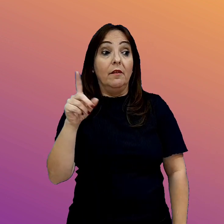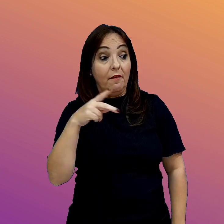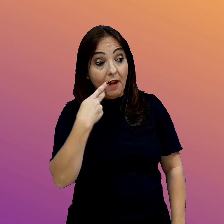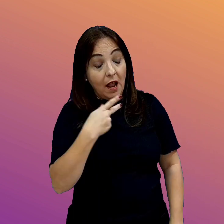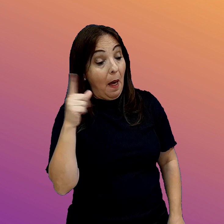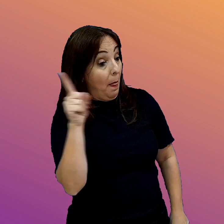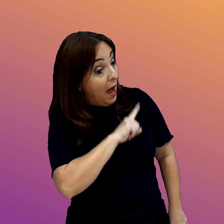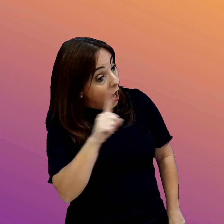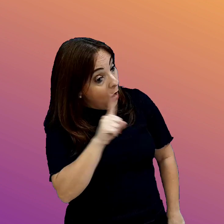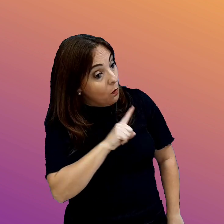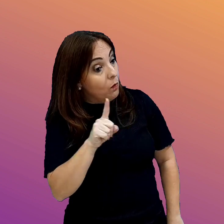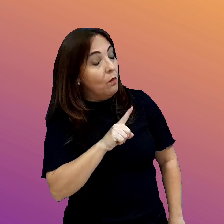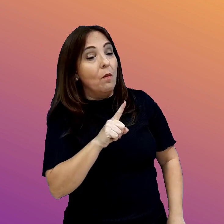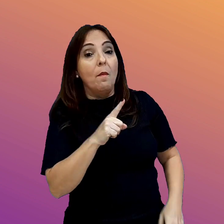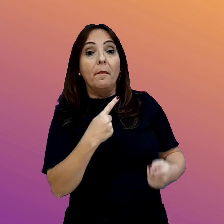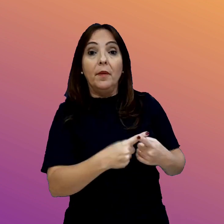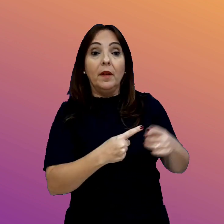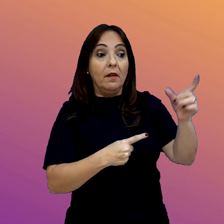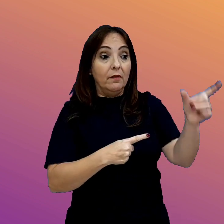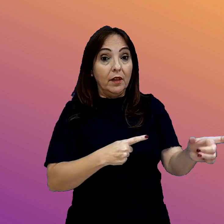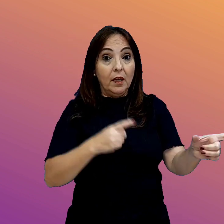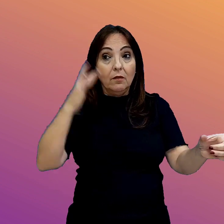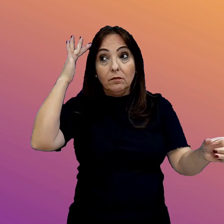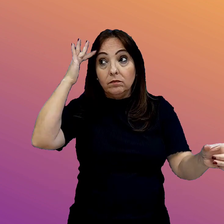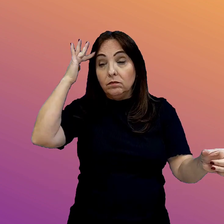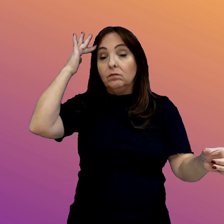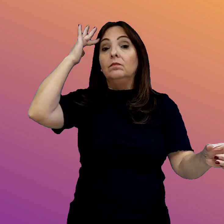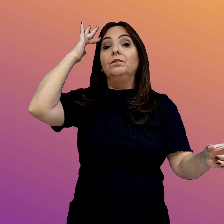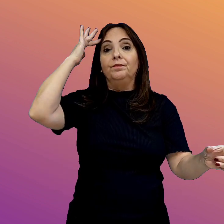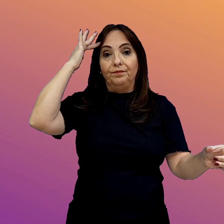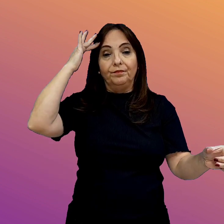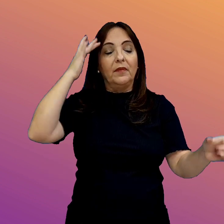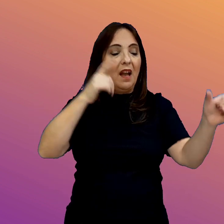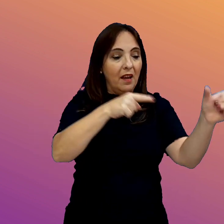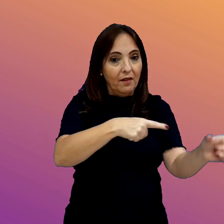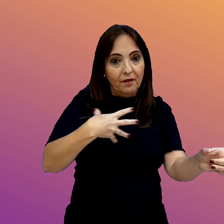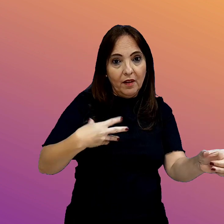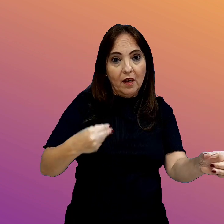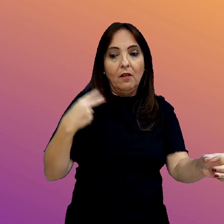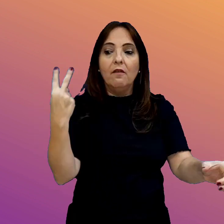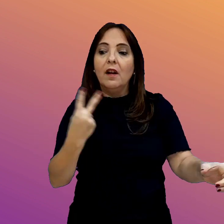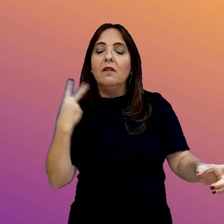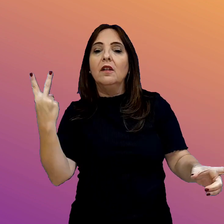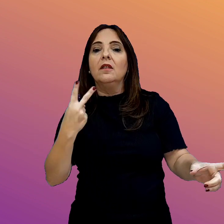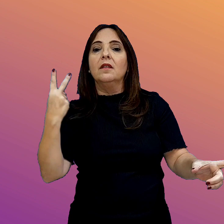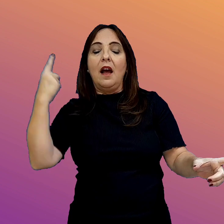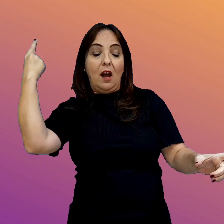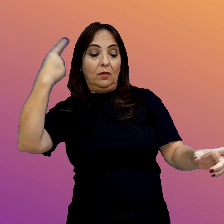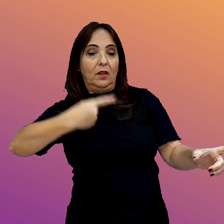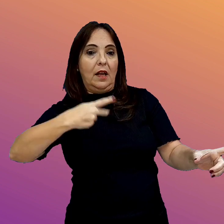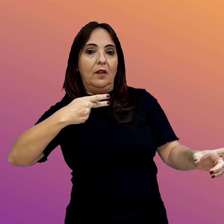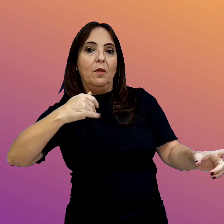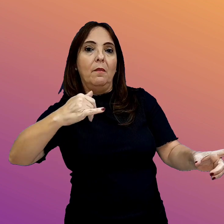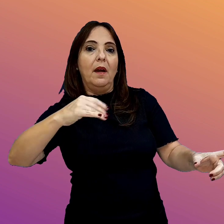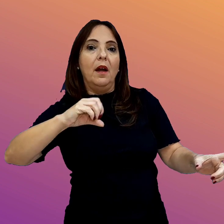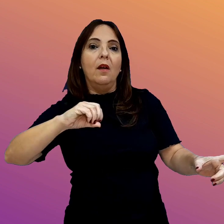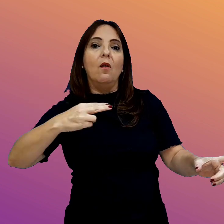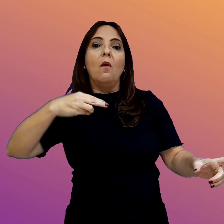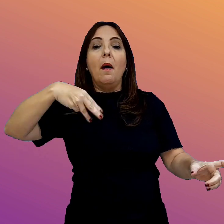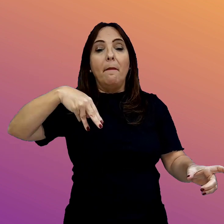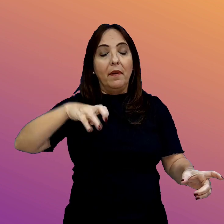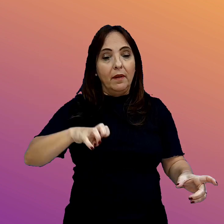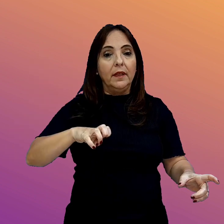que eles valorizem a autoridade do pai e da mãe, entendam que a vida é feita de limites, sim, senão